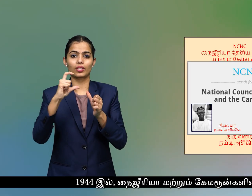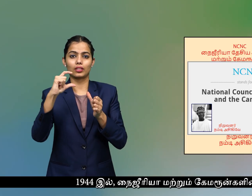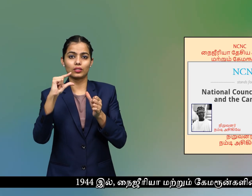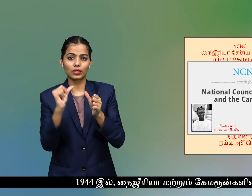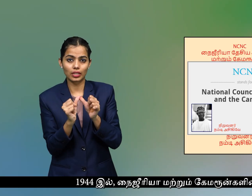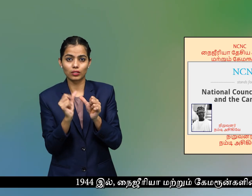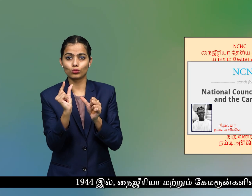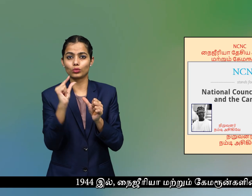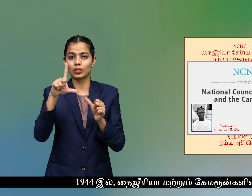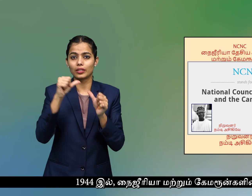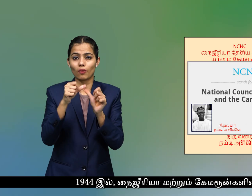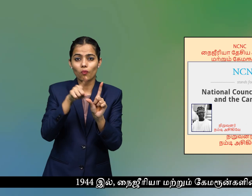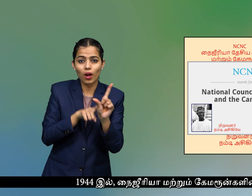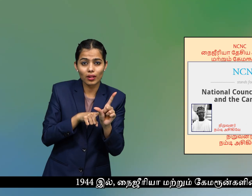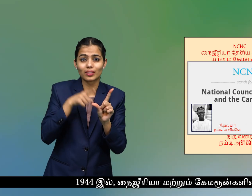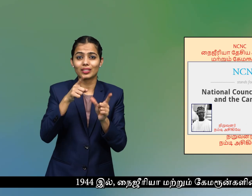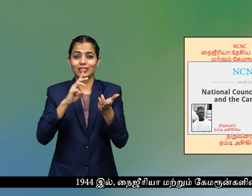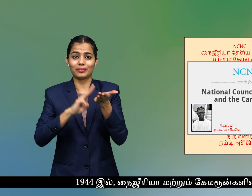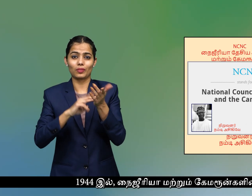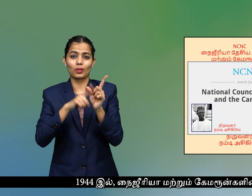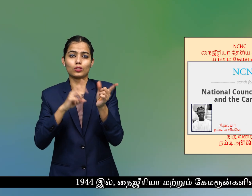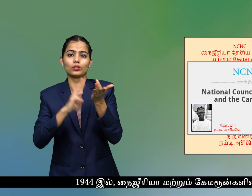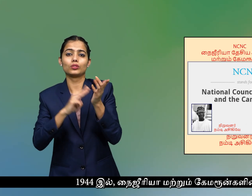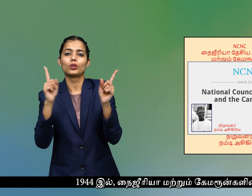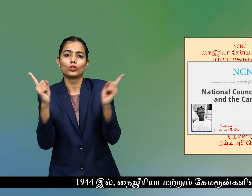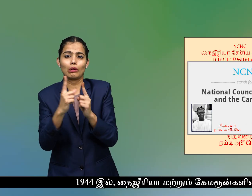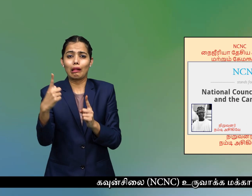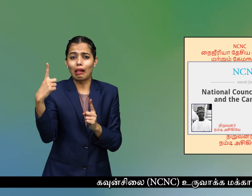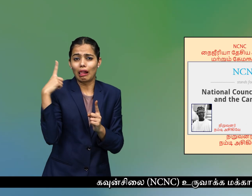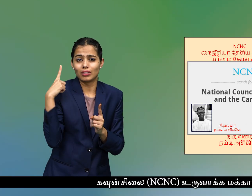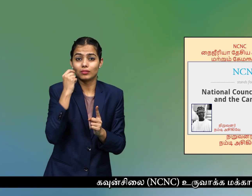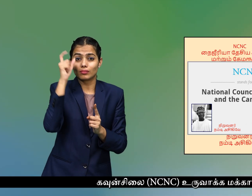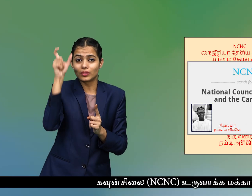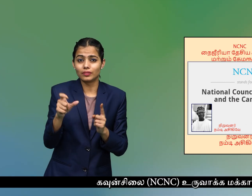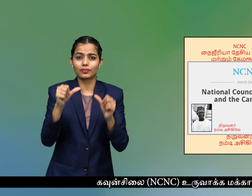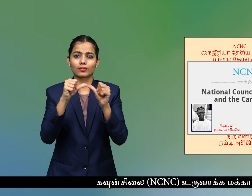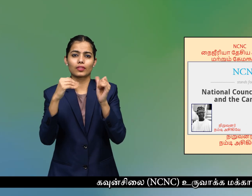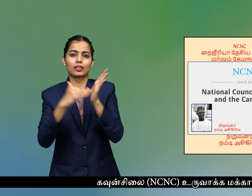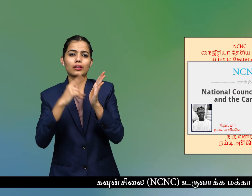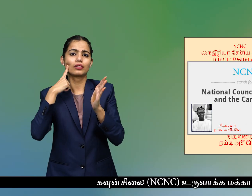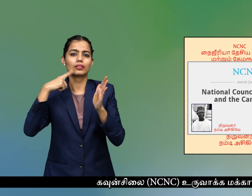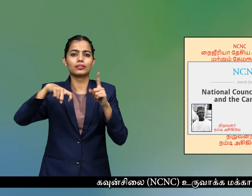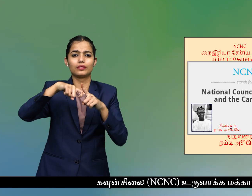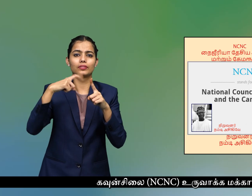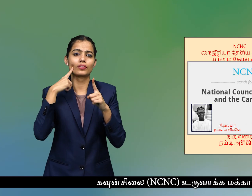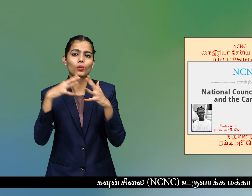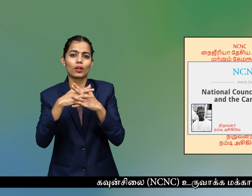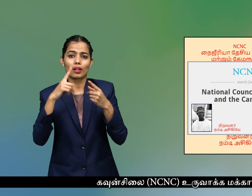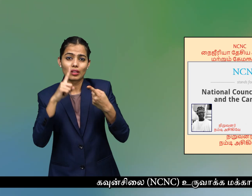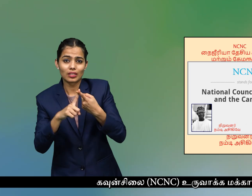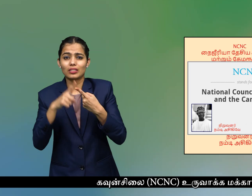1944இல் நைஜீரியா மற்றும் கேமரூன்களின் தேசிய கவுன்சிலை NCNC